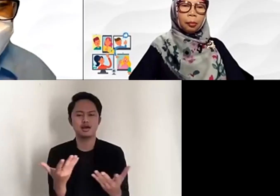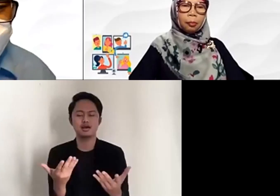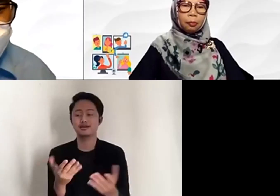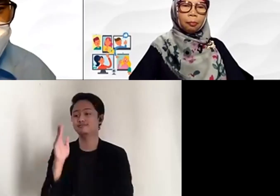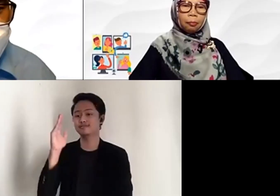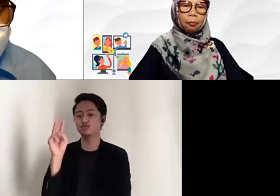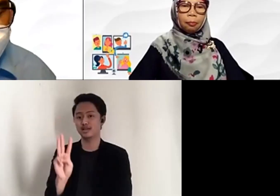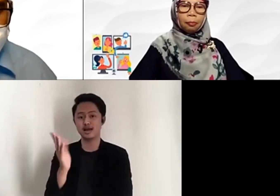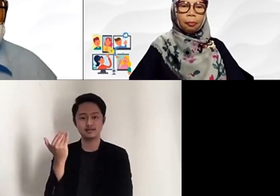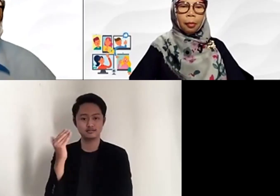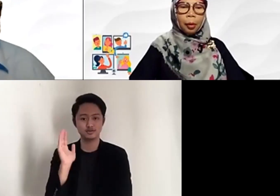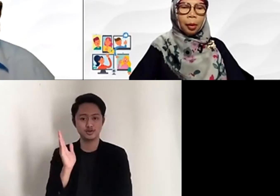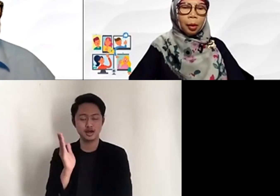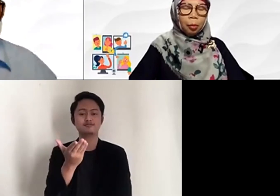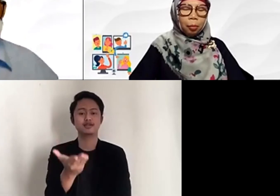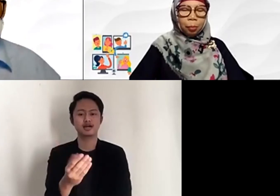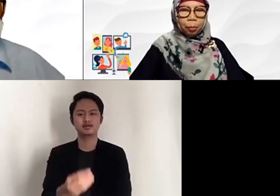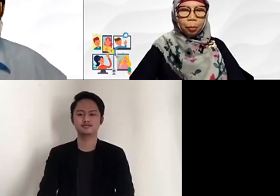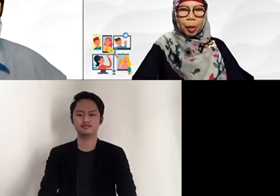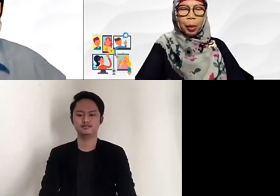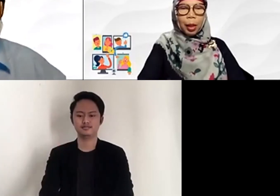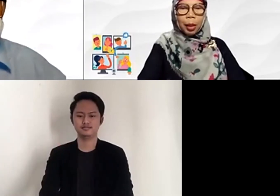narasumber tadi. Silakan, Ibu Ning.